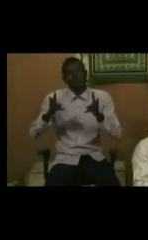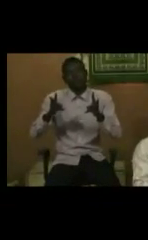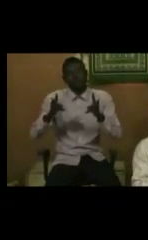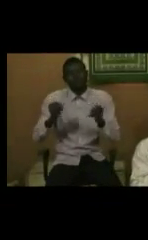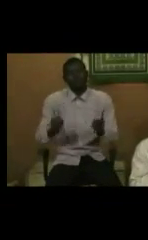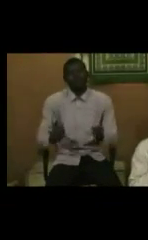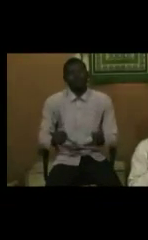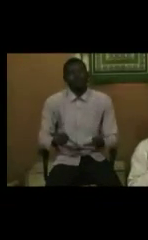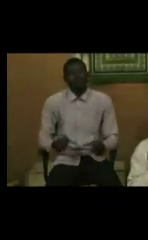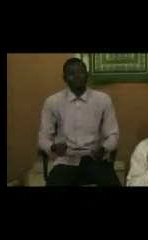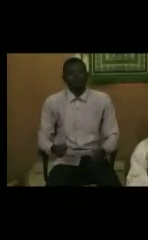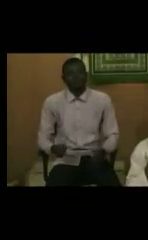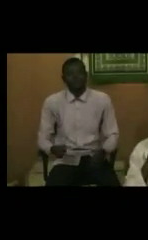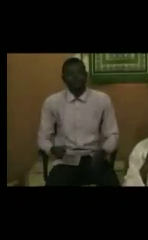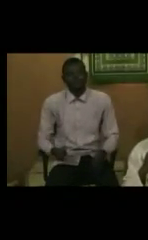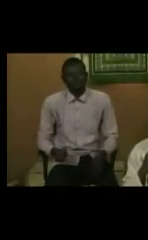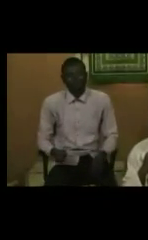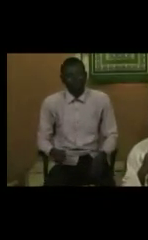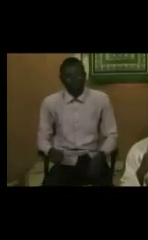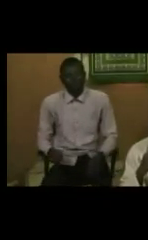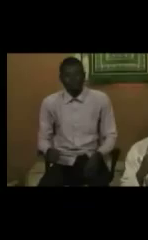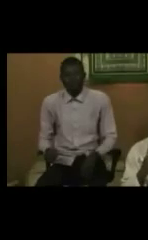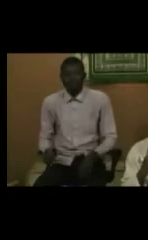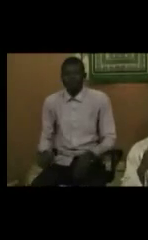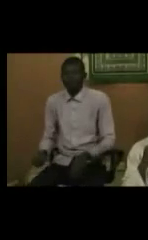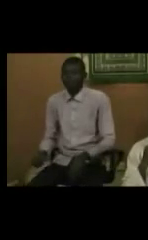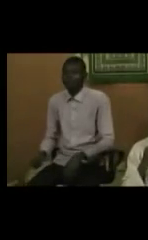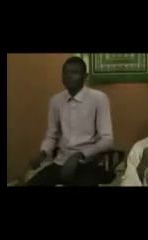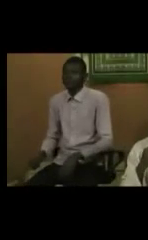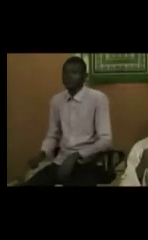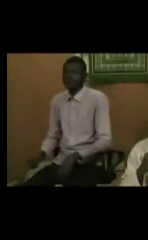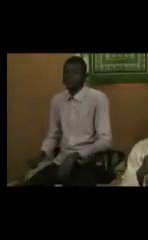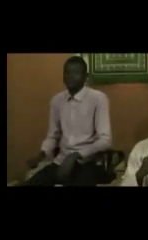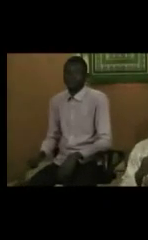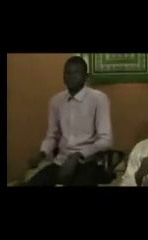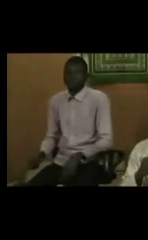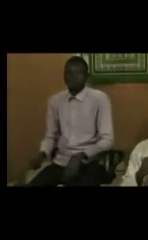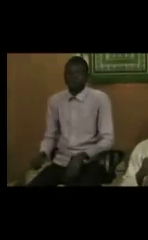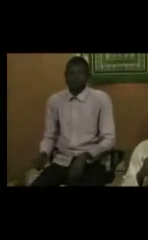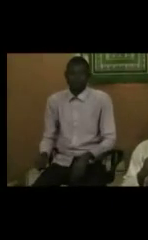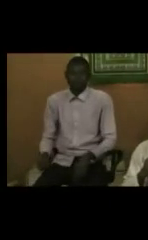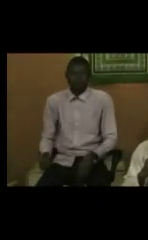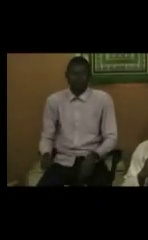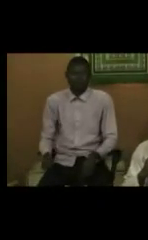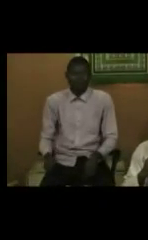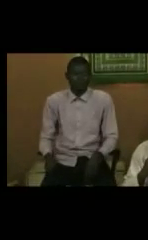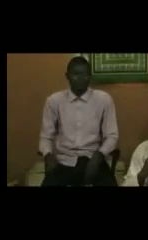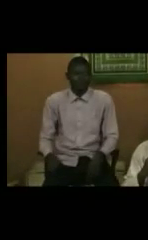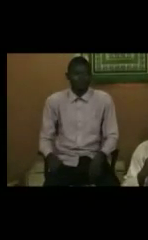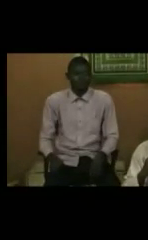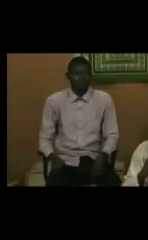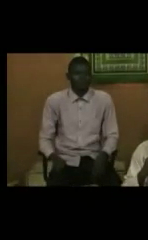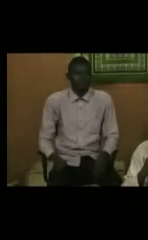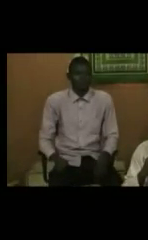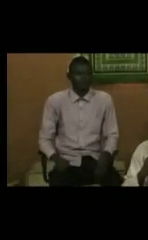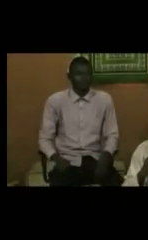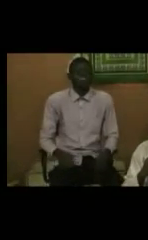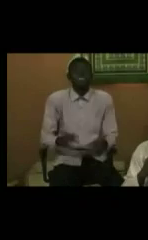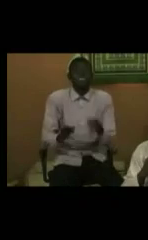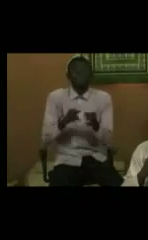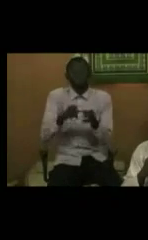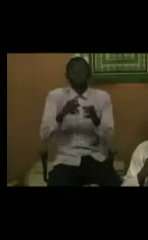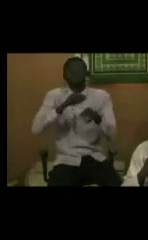abi to ba kiraka meta dipo raka merin o ti diku nanu so ri pe aye ere o le ni ko le logutu dai le sunna